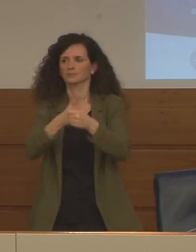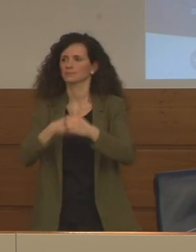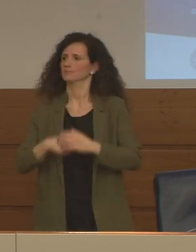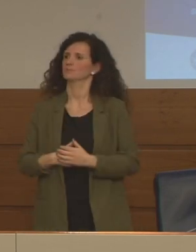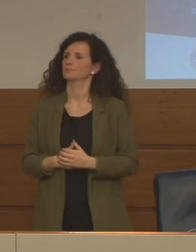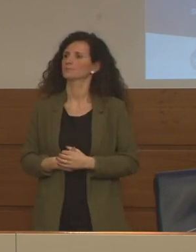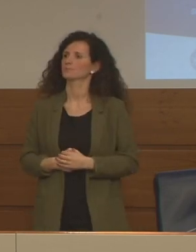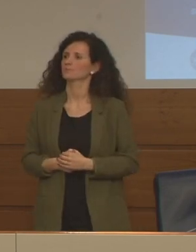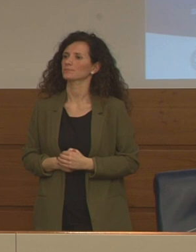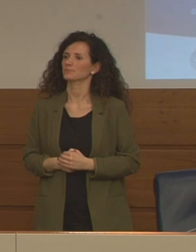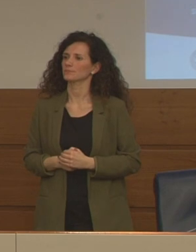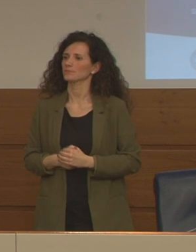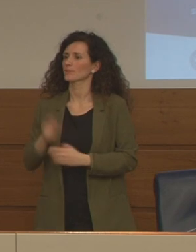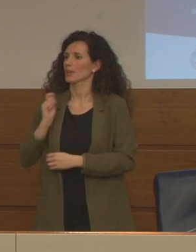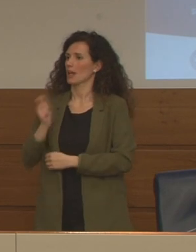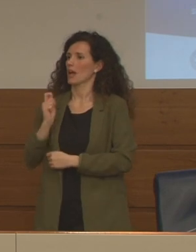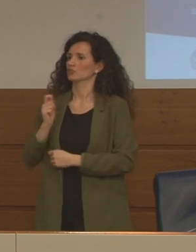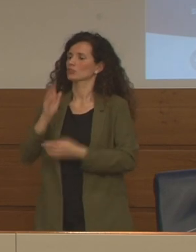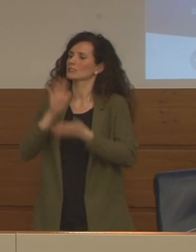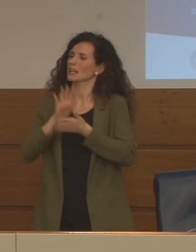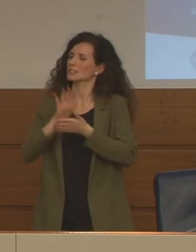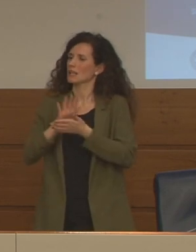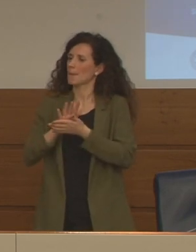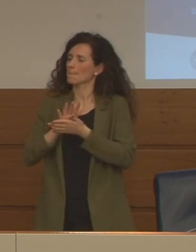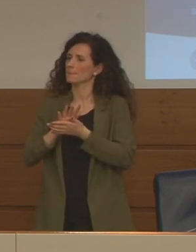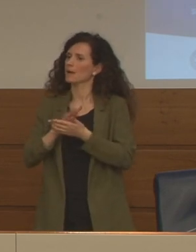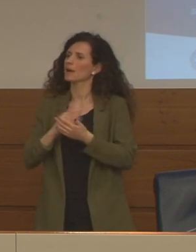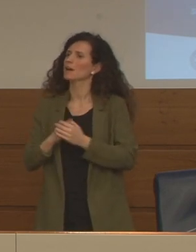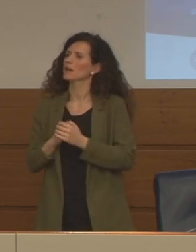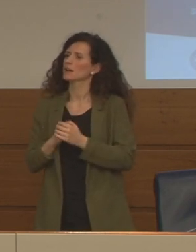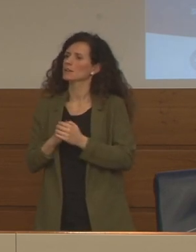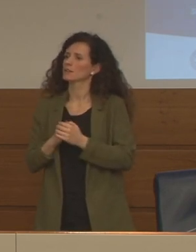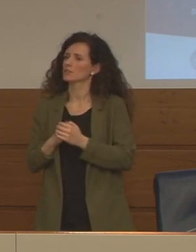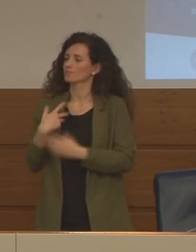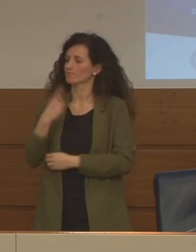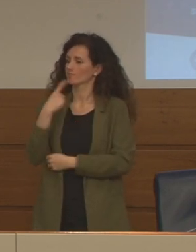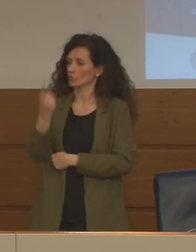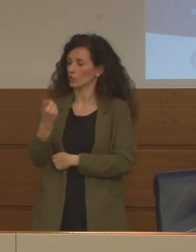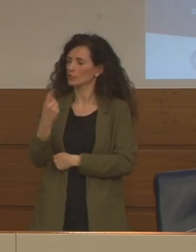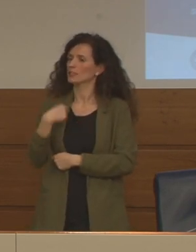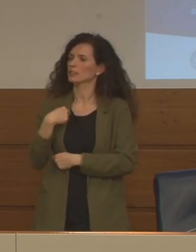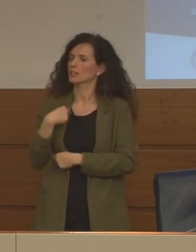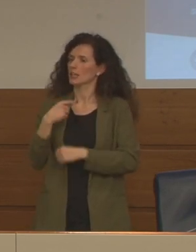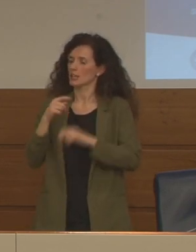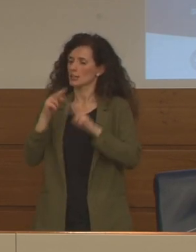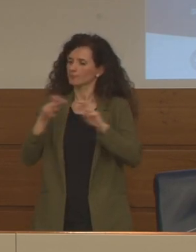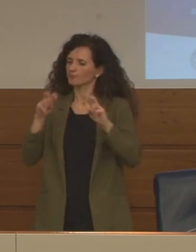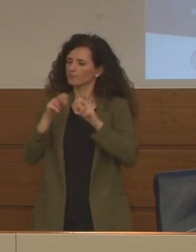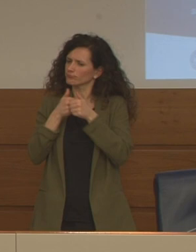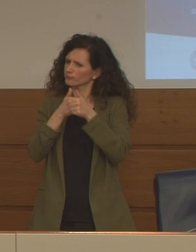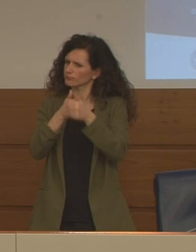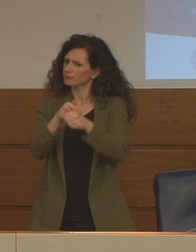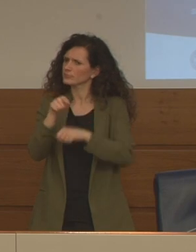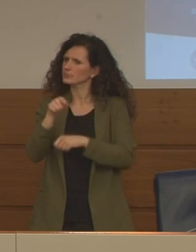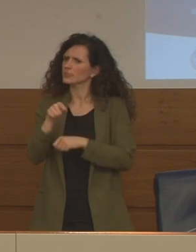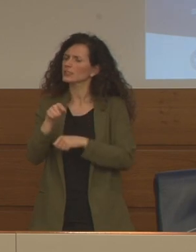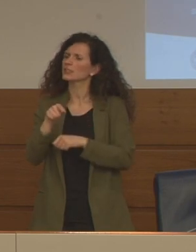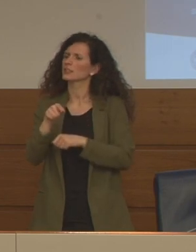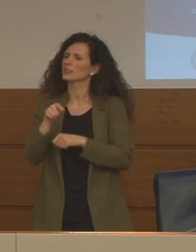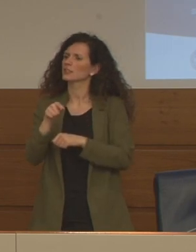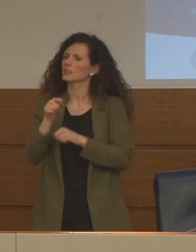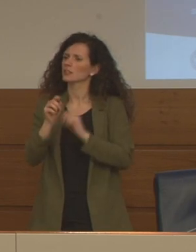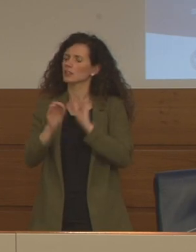marco melli agenzia stampa dire vorrei sapere se la zero profilassi a un'idea ancora in piedi e se sì